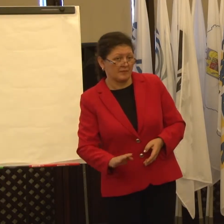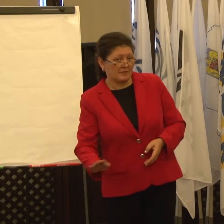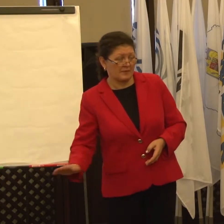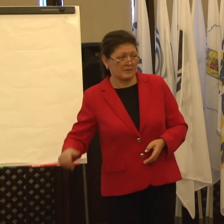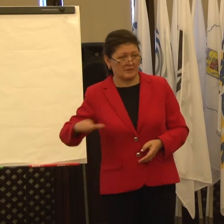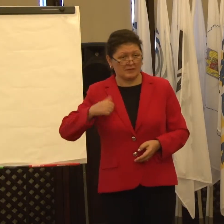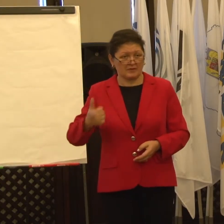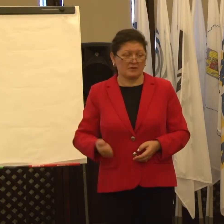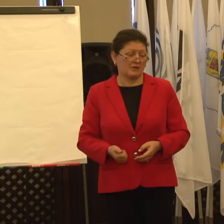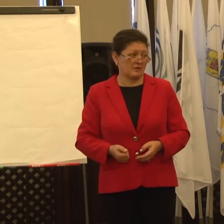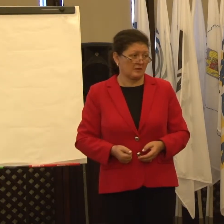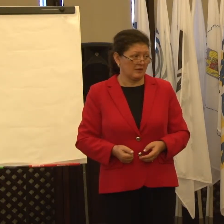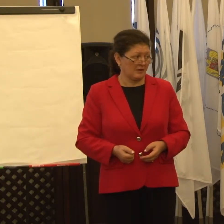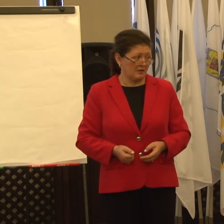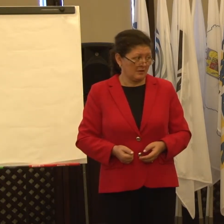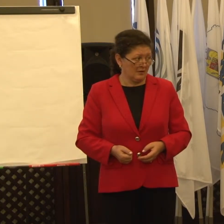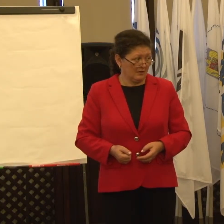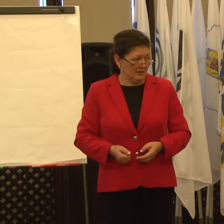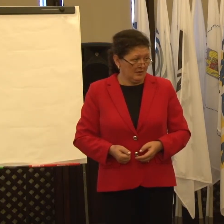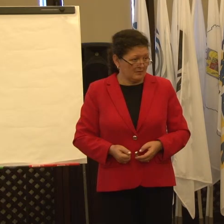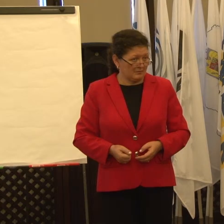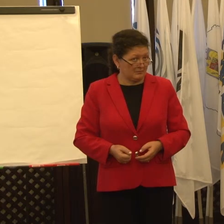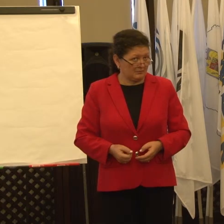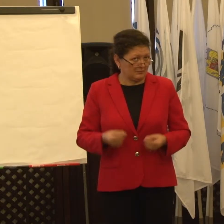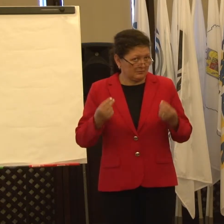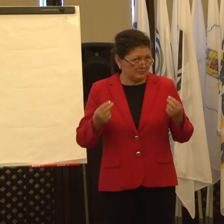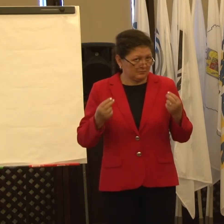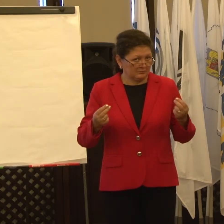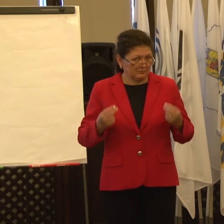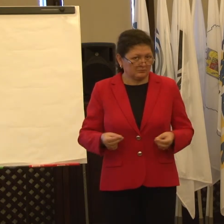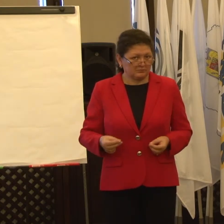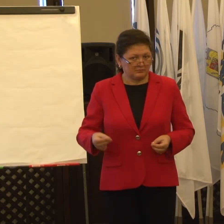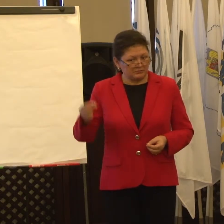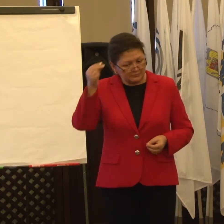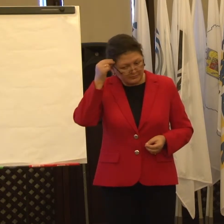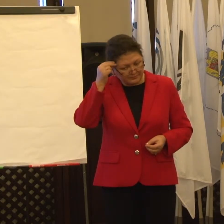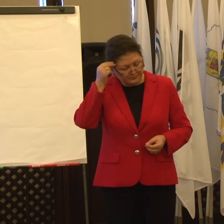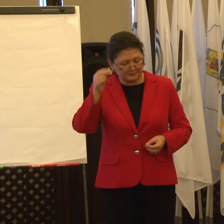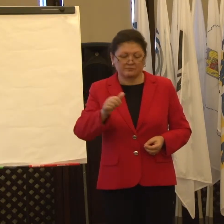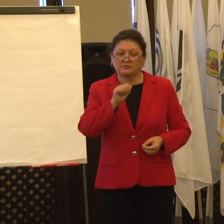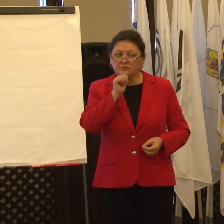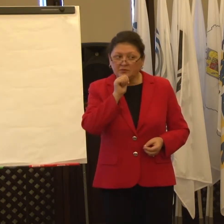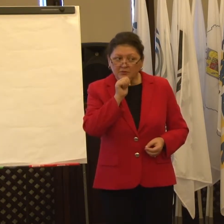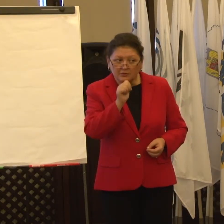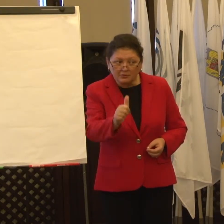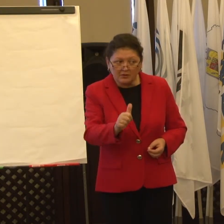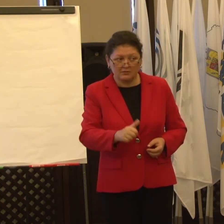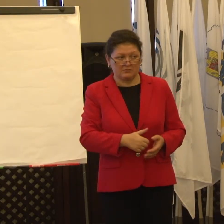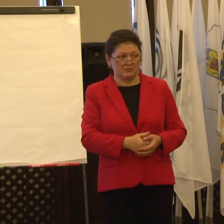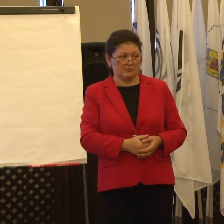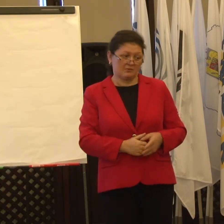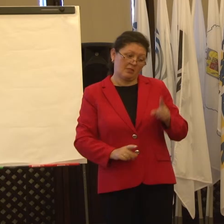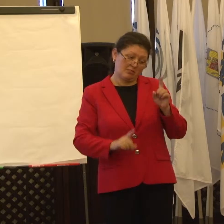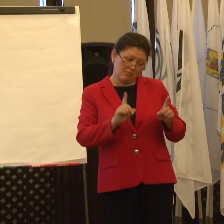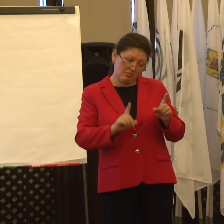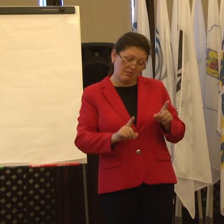copii care pot face față cu brio în învățământul de masă, dacă se